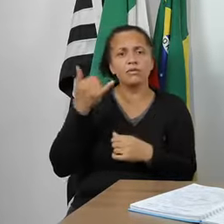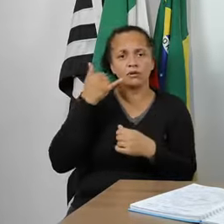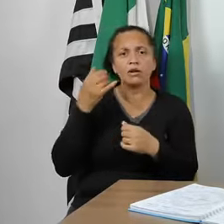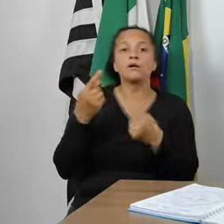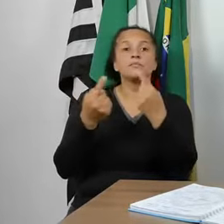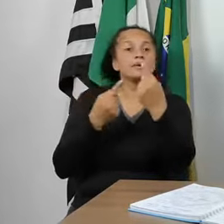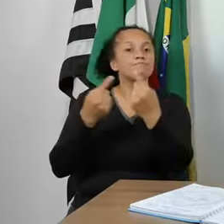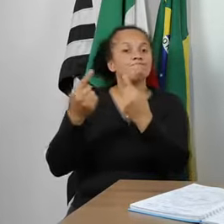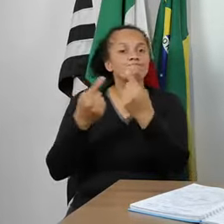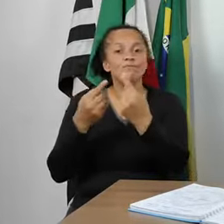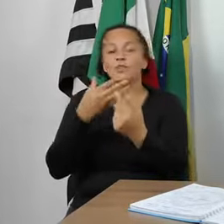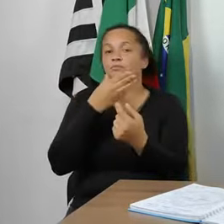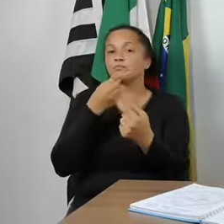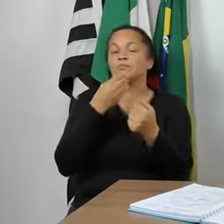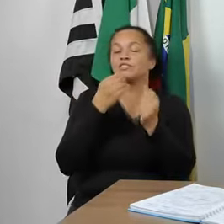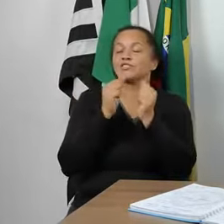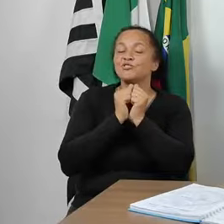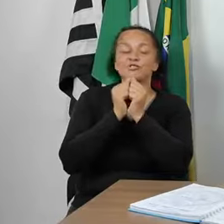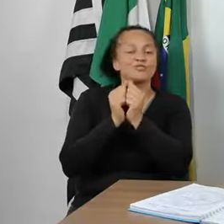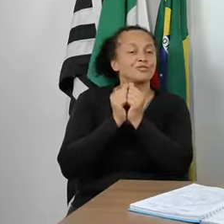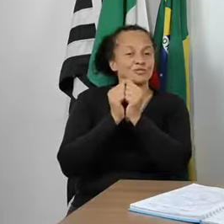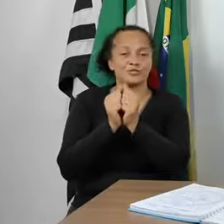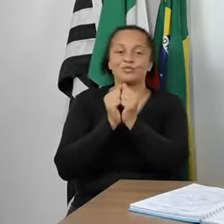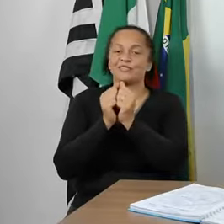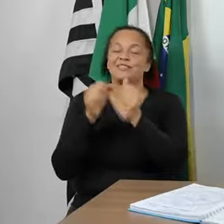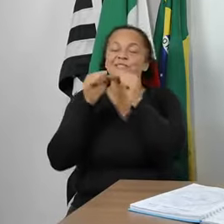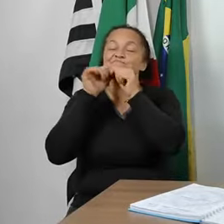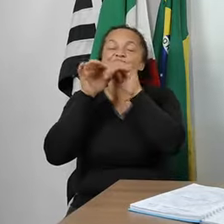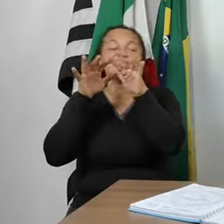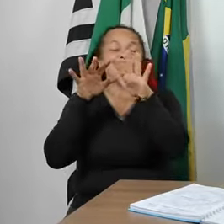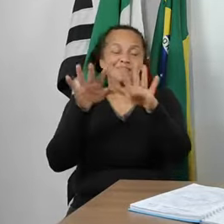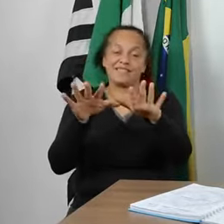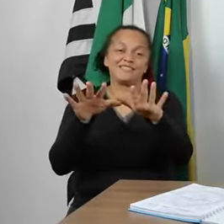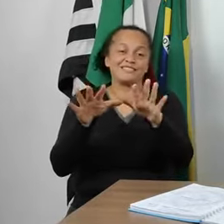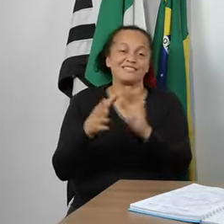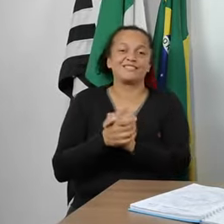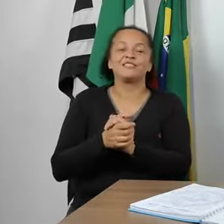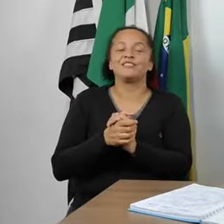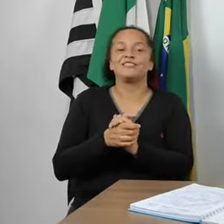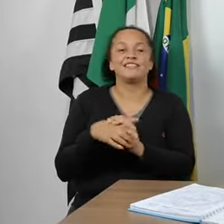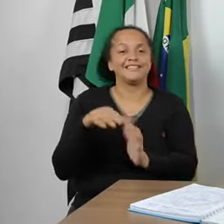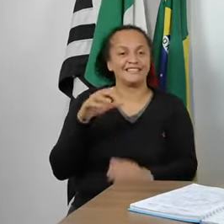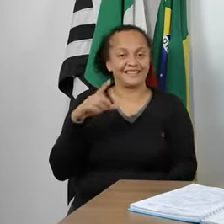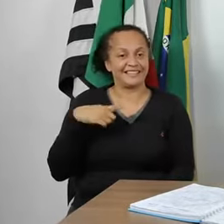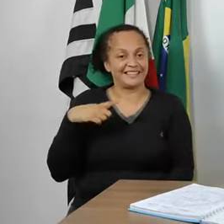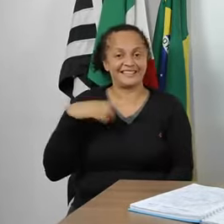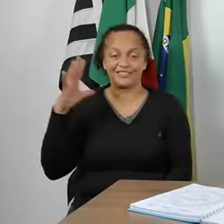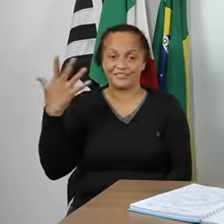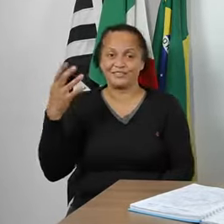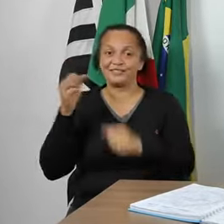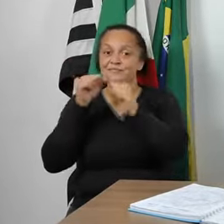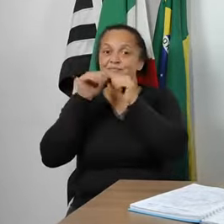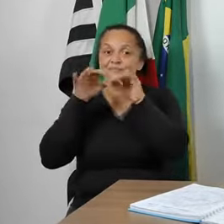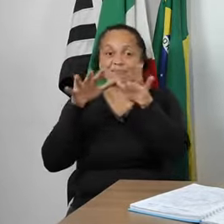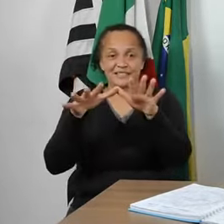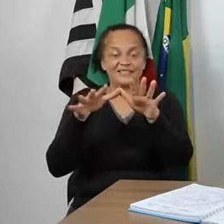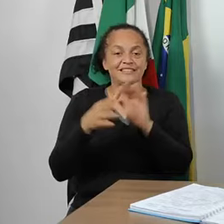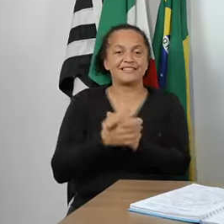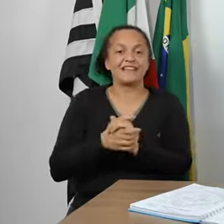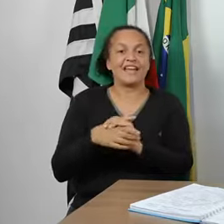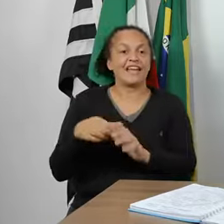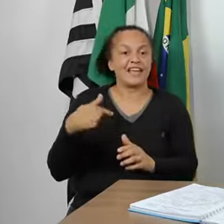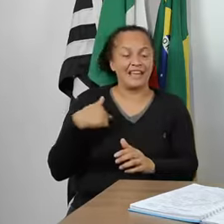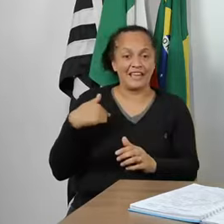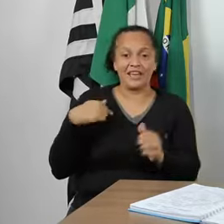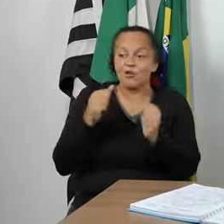possa participar. Tem sido uma bênção. Tem sido uma bênção. Eu participei do ladinho do meu